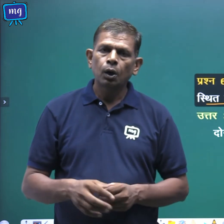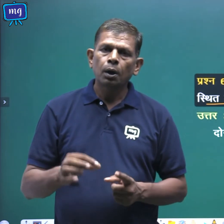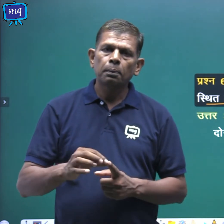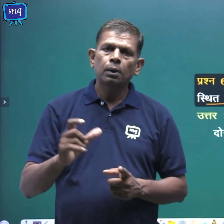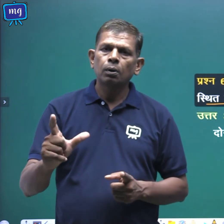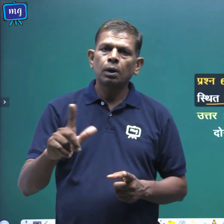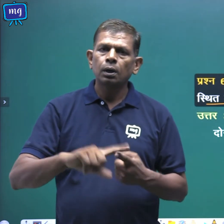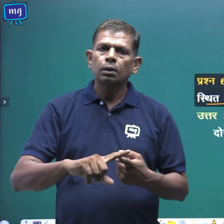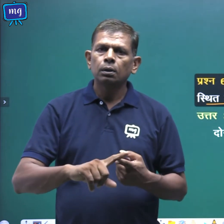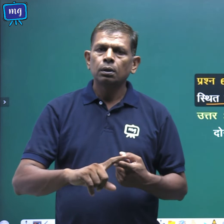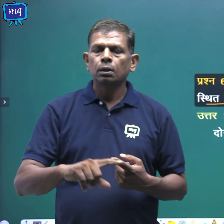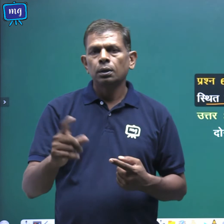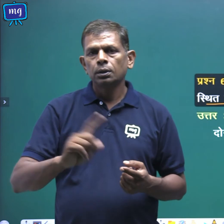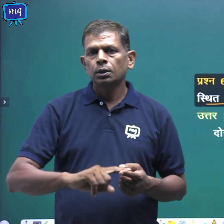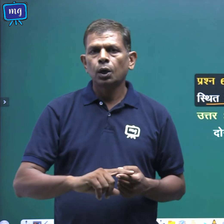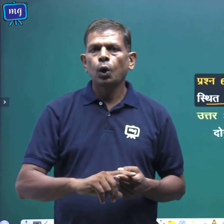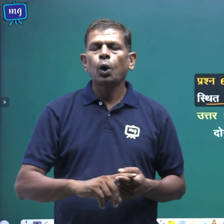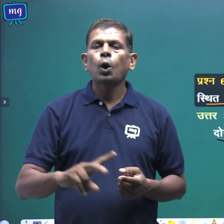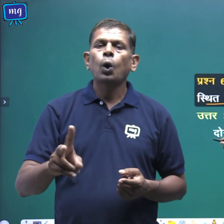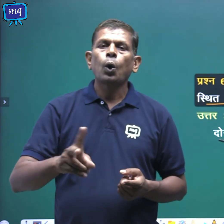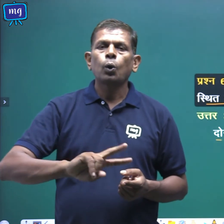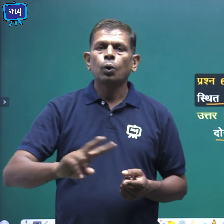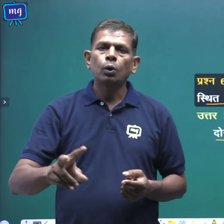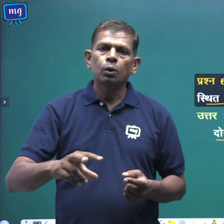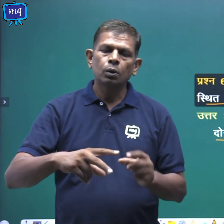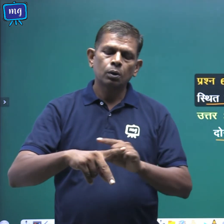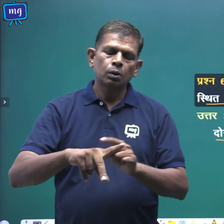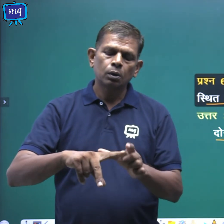ध्रुव इसके दोनों सिरों पर